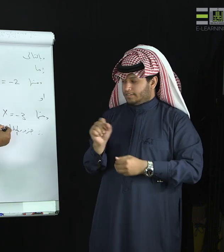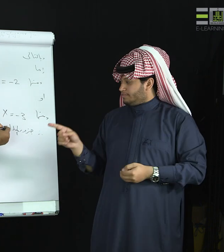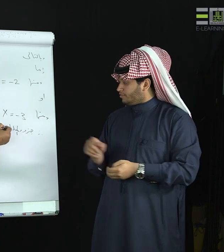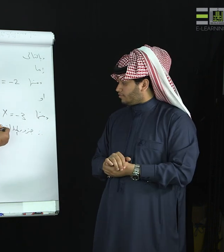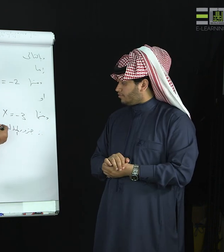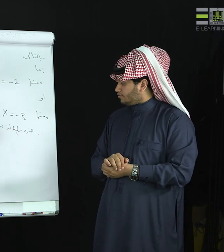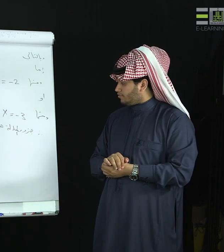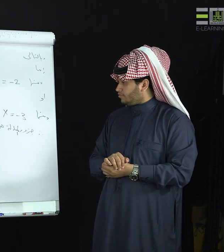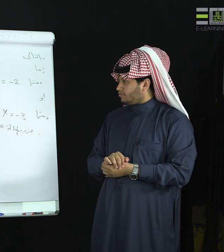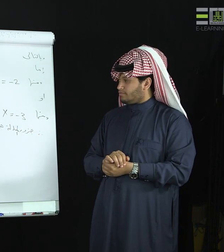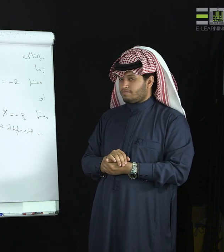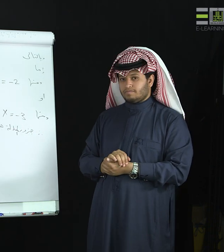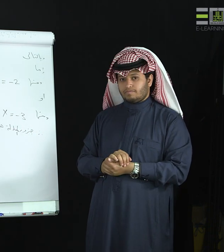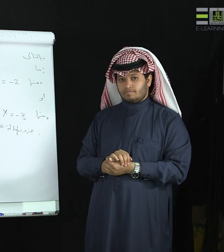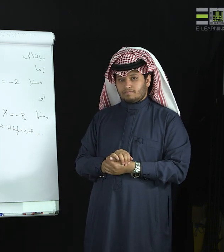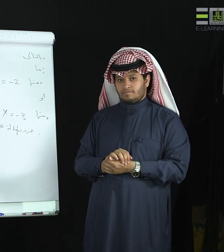هي